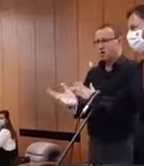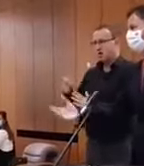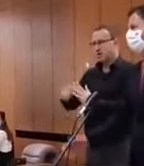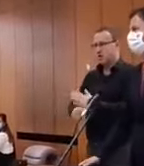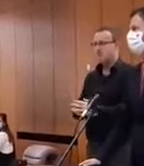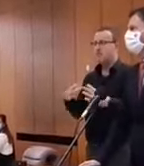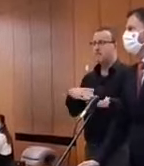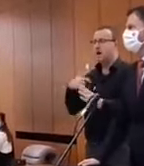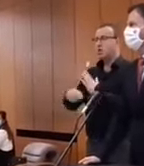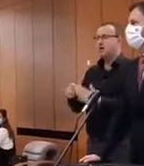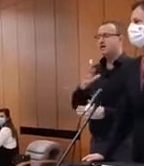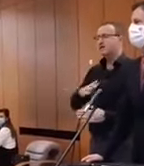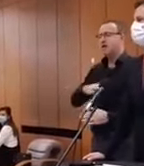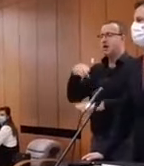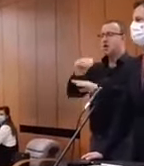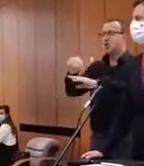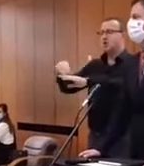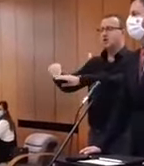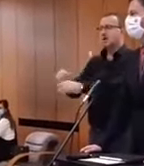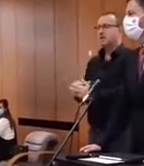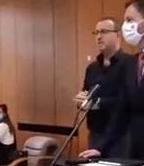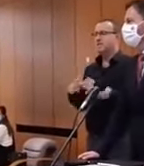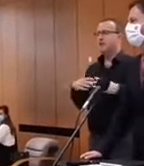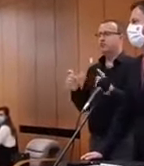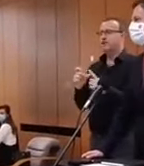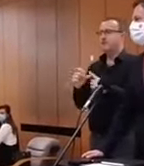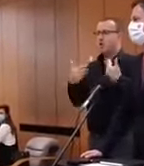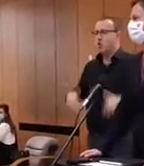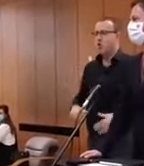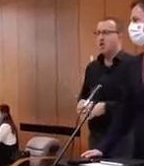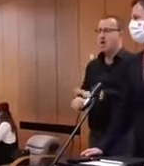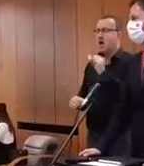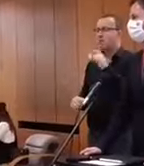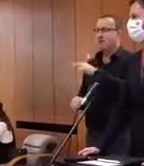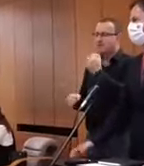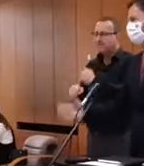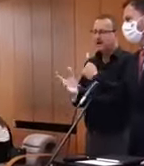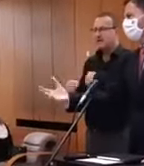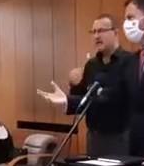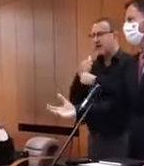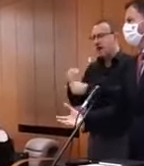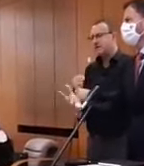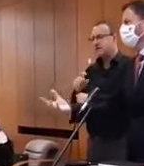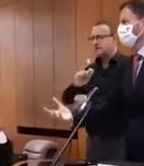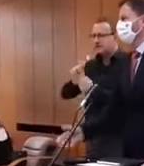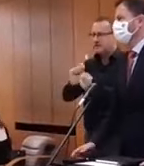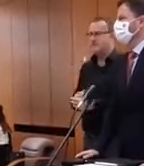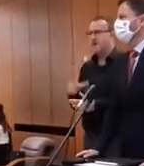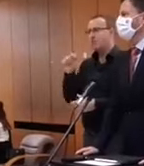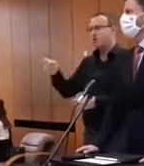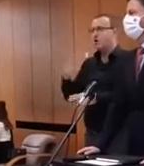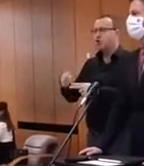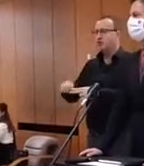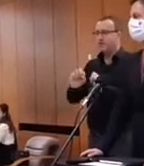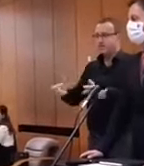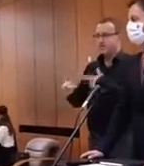že pán Boštovar chcel odkazať Štefanovi Holému, aby teda popracoval na tom, aby reforma, alebo teda aby toto riešenie